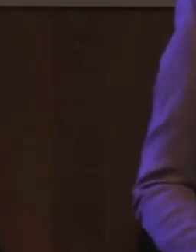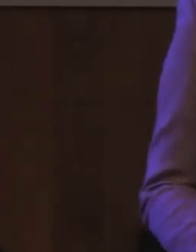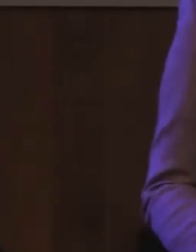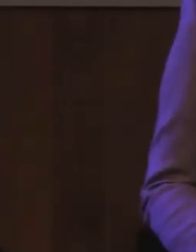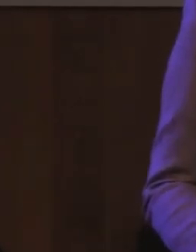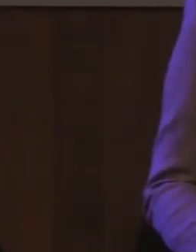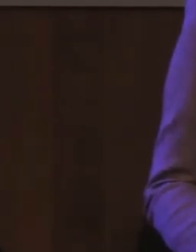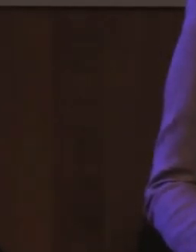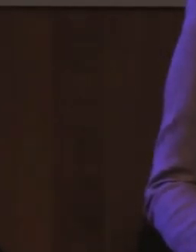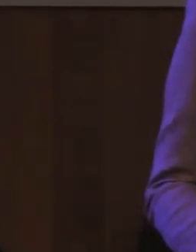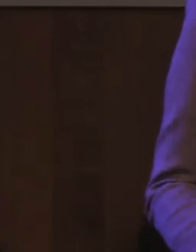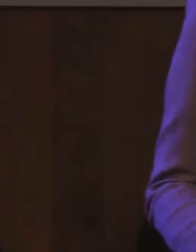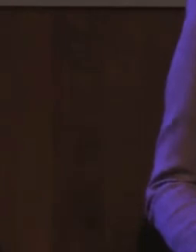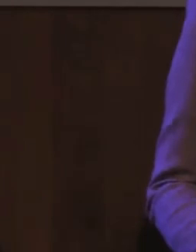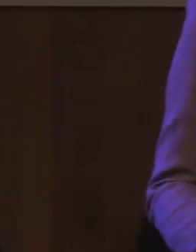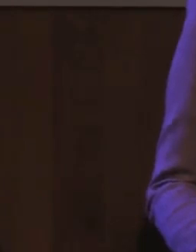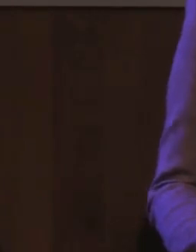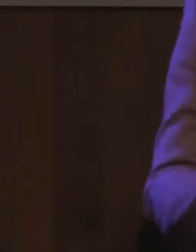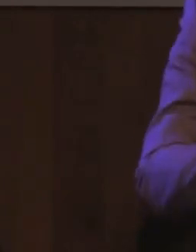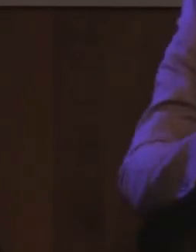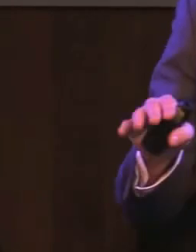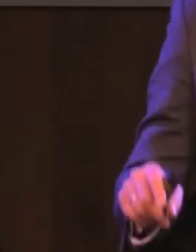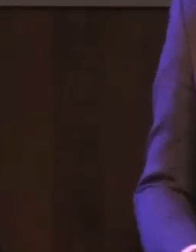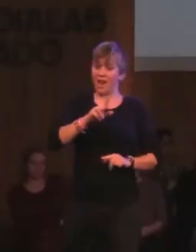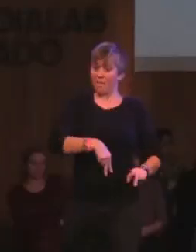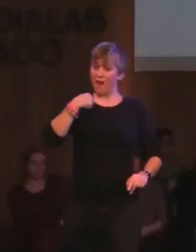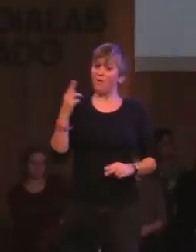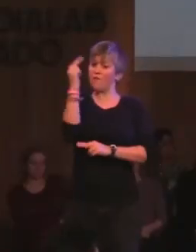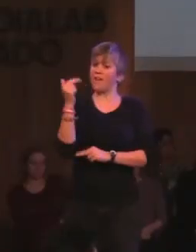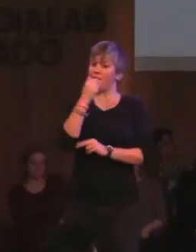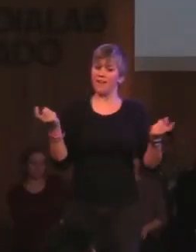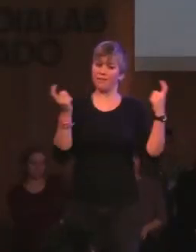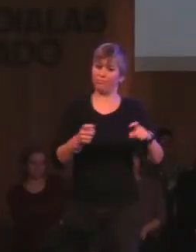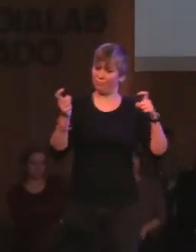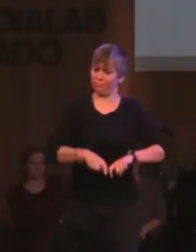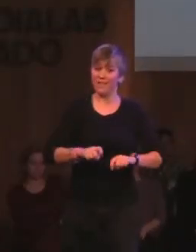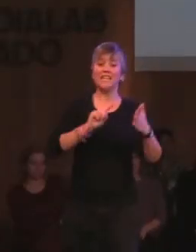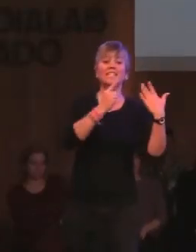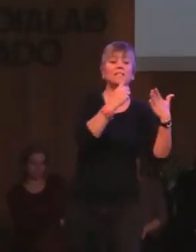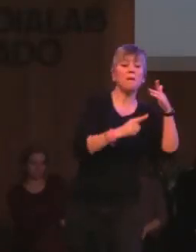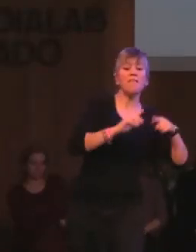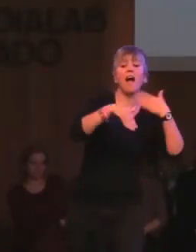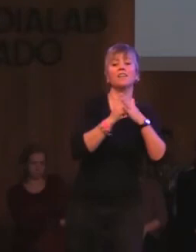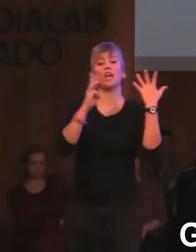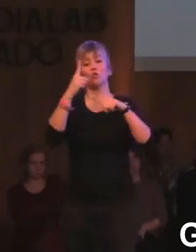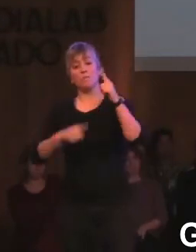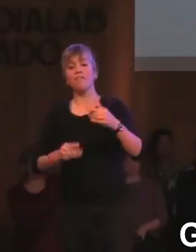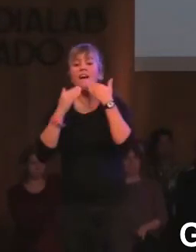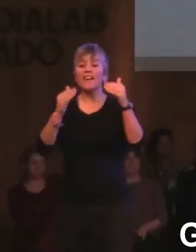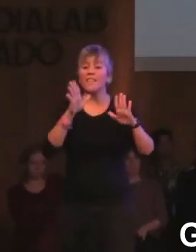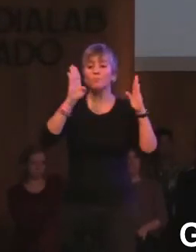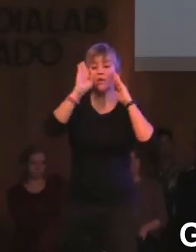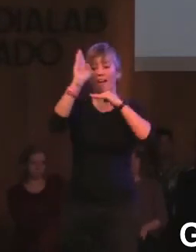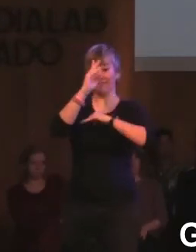cualquiera las reuniones que hacemos los viernes aquí en media grada del prado todos los viernes de seis y media a ocho y media gracias por la atención